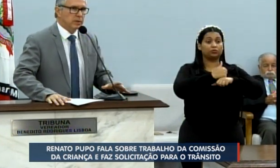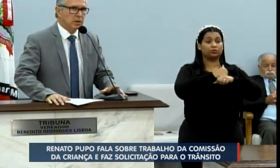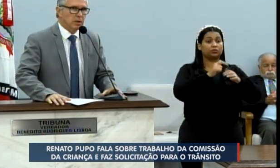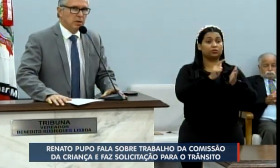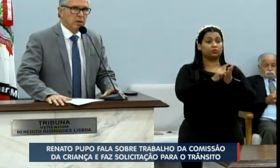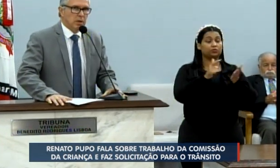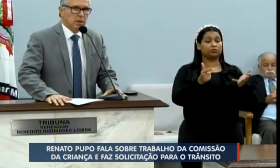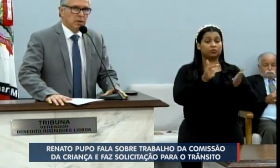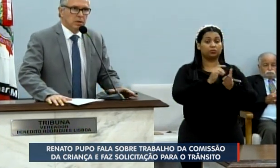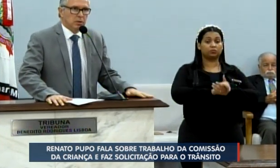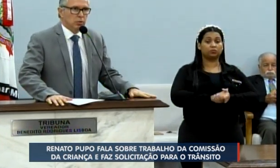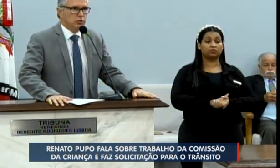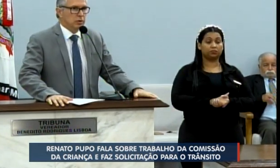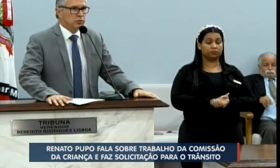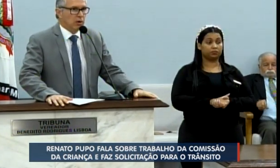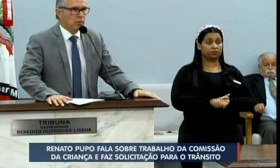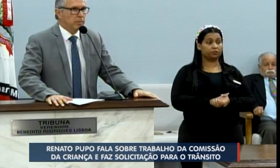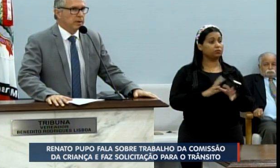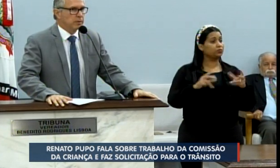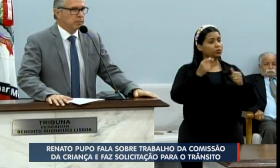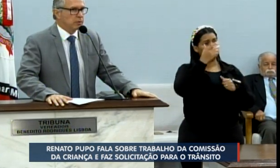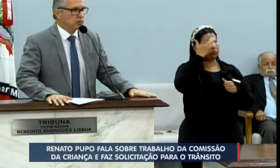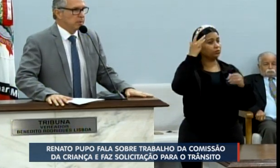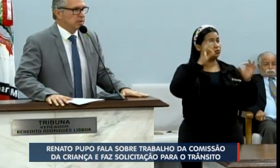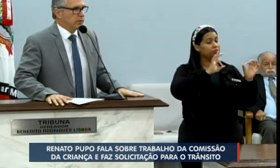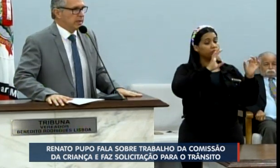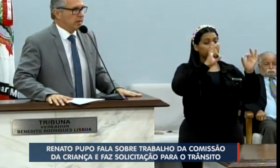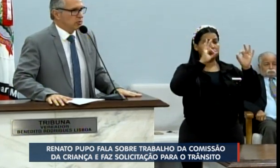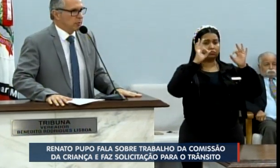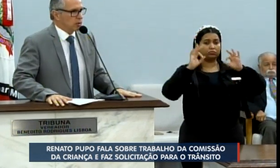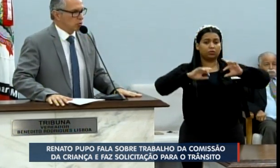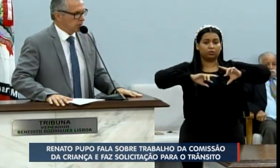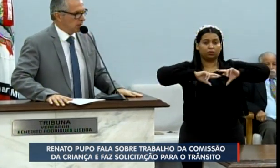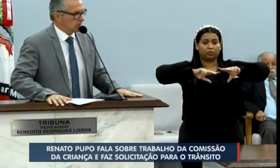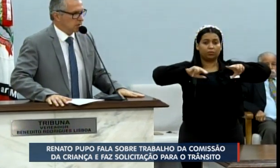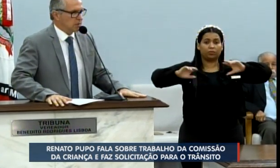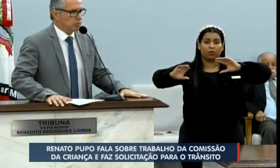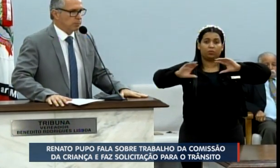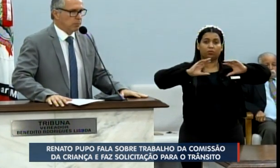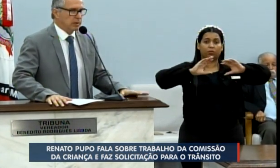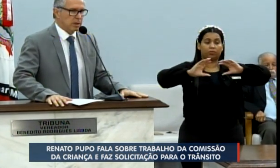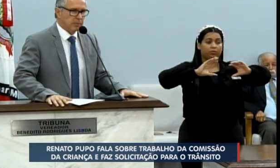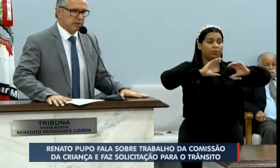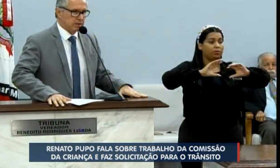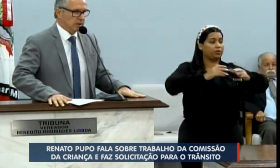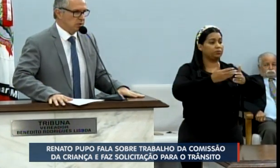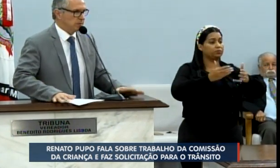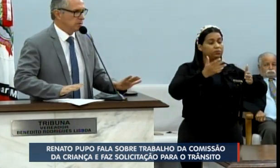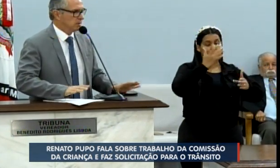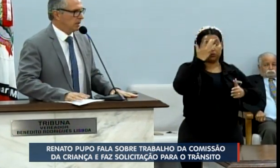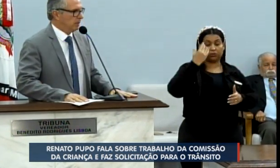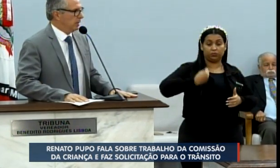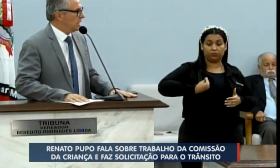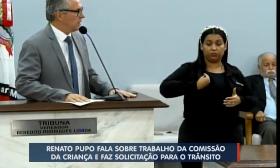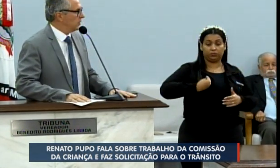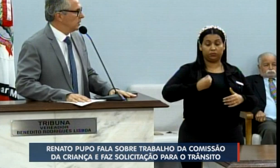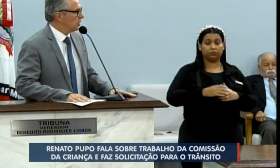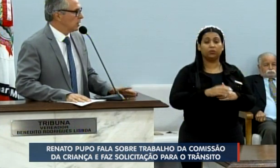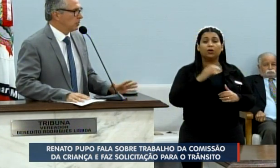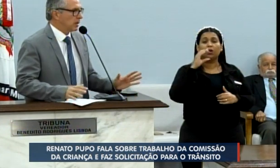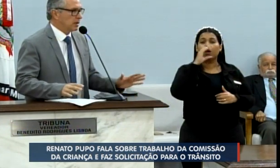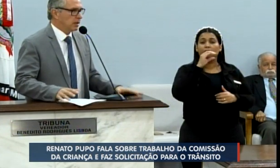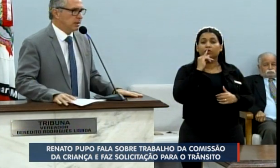imprensa, todos que nos acompanham pelos mais variados meios de comunicação, público aqui presente. Serei